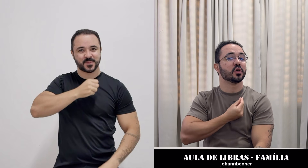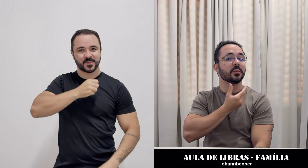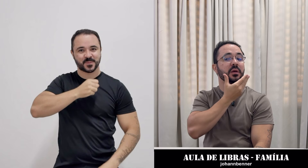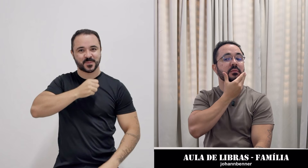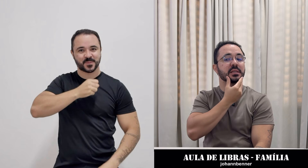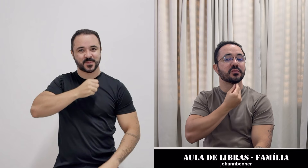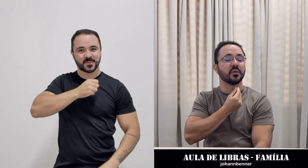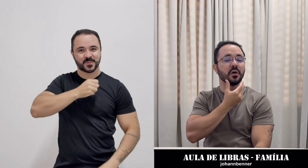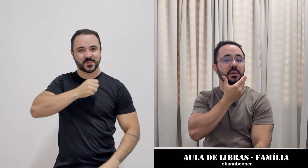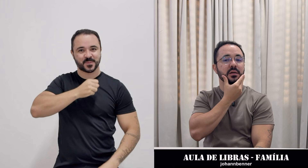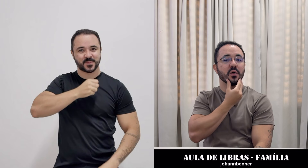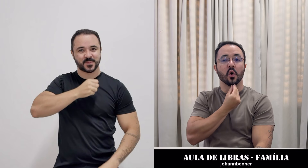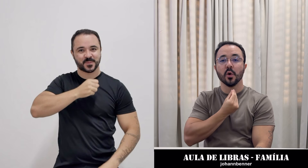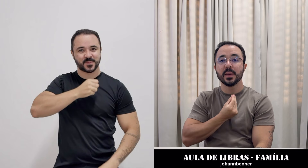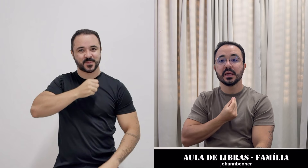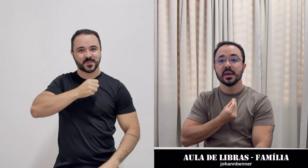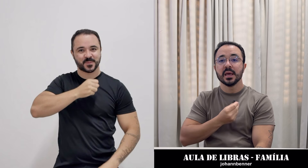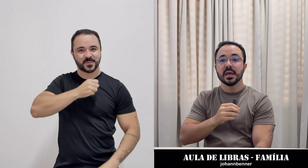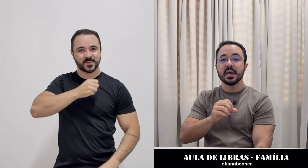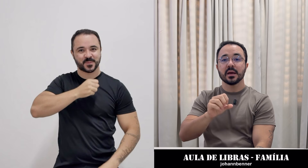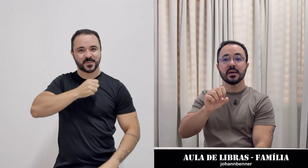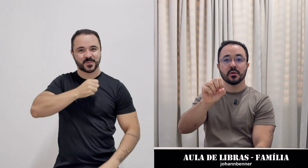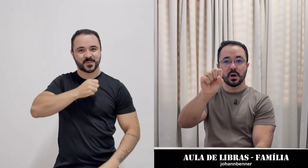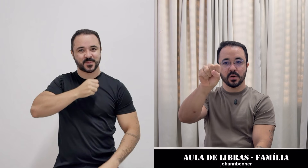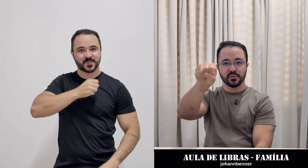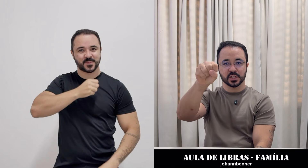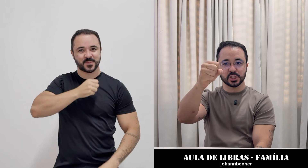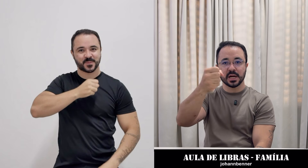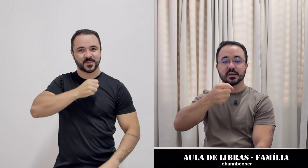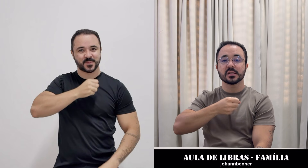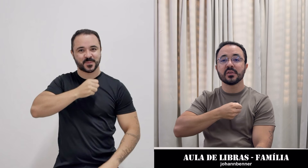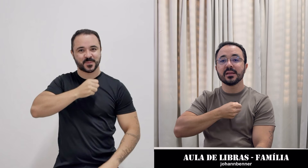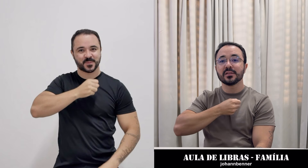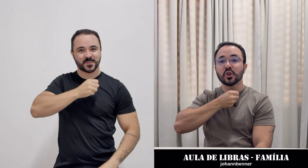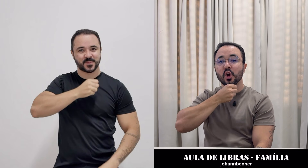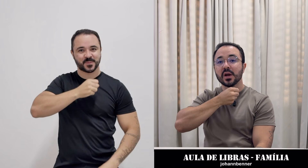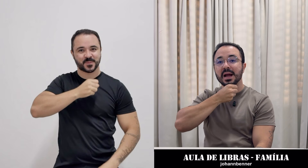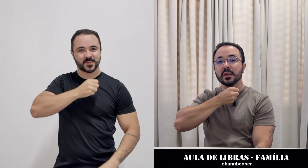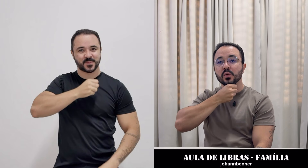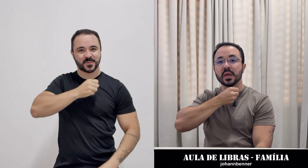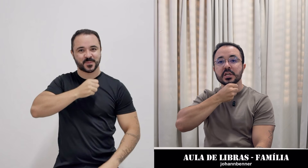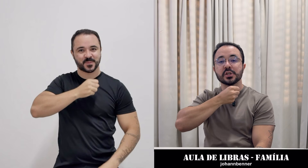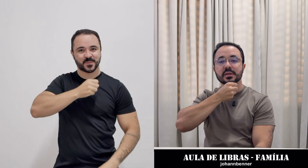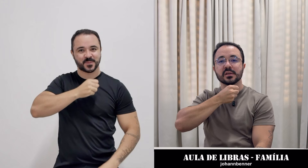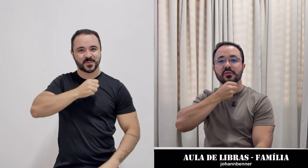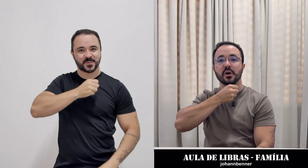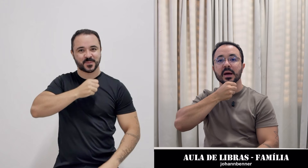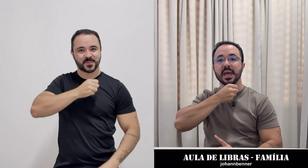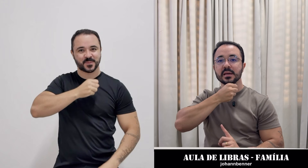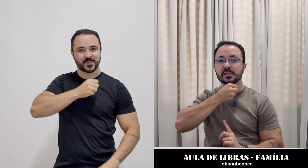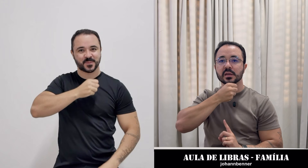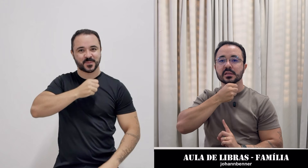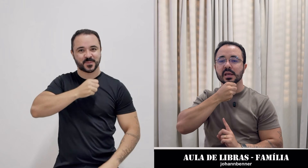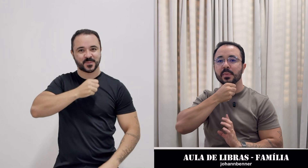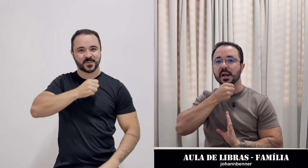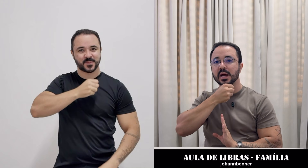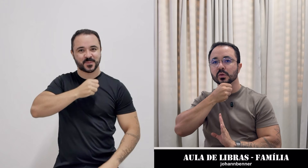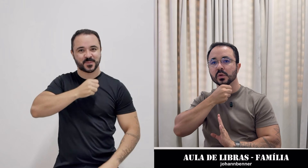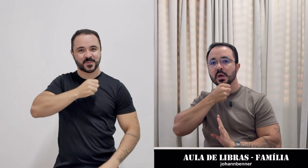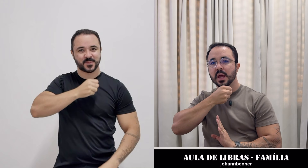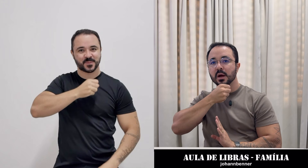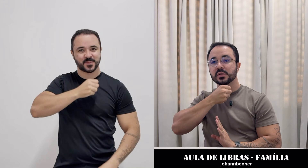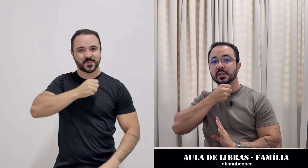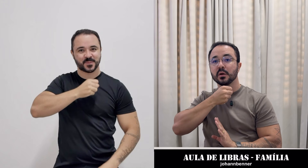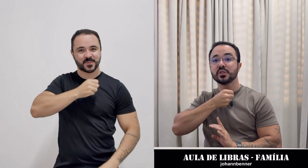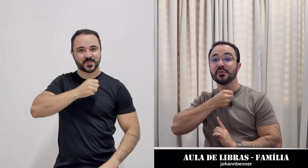sinal de homem, dessa forma, homem. E aí, com a mão fechada, você vai tocar no queixo dessa forma. Esse aqui